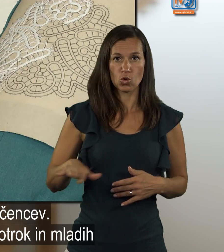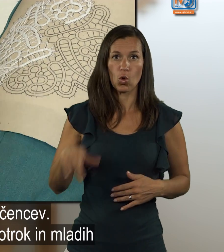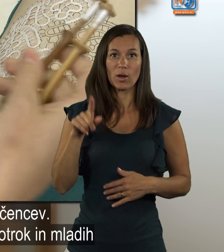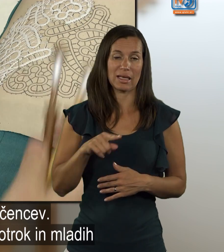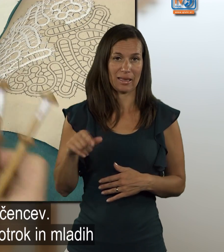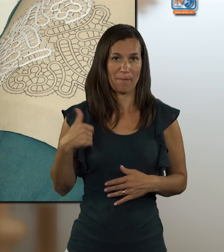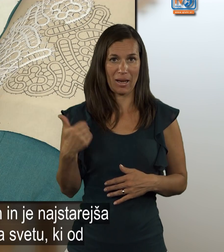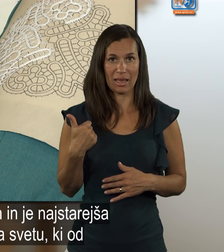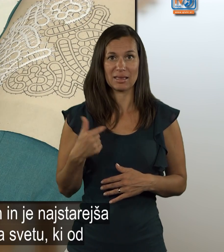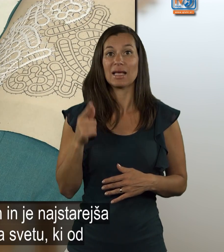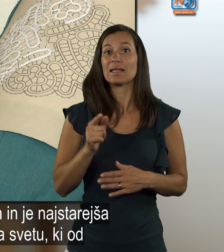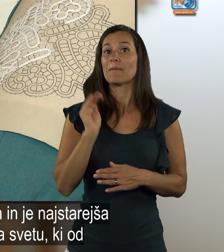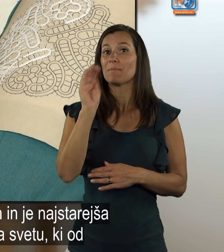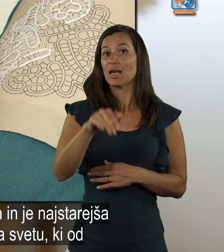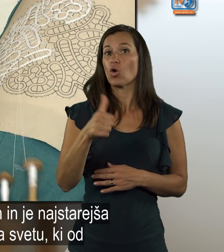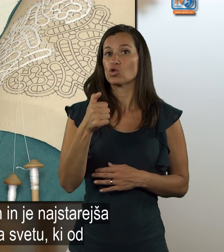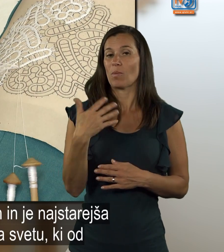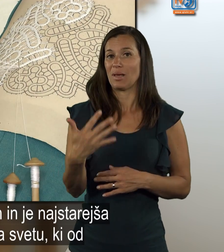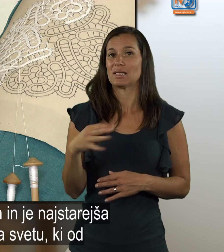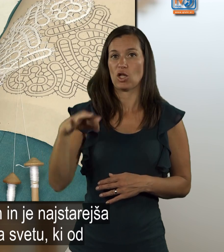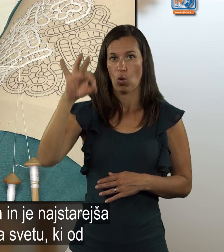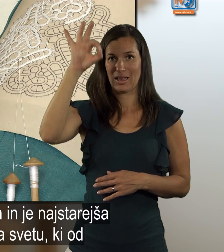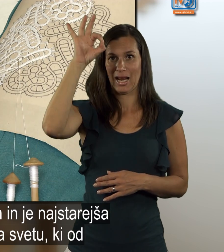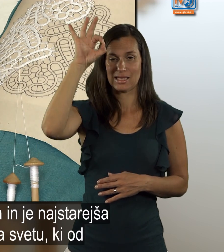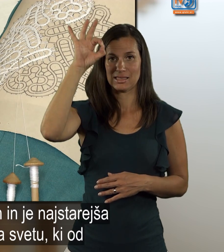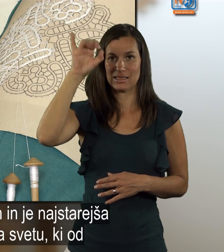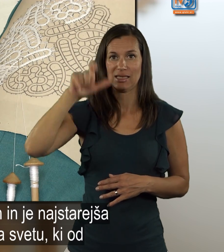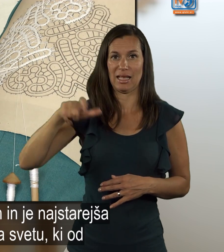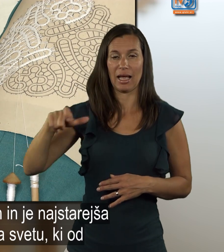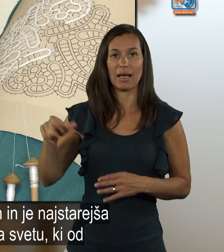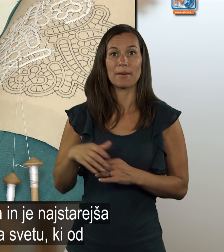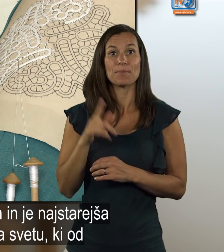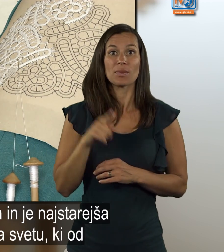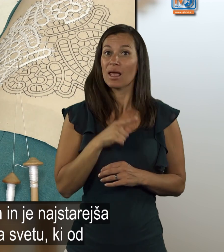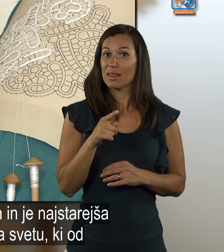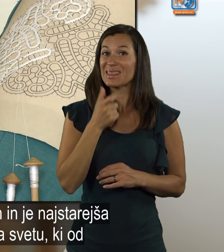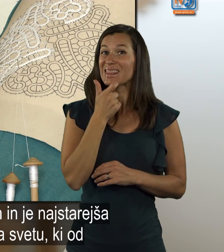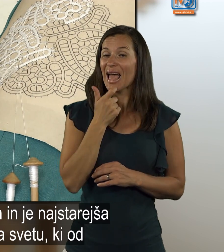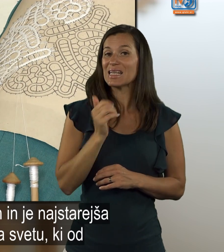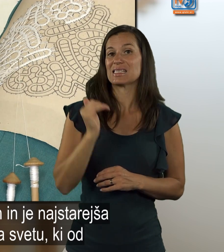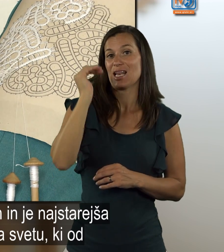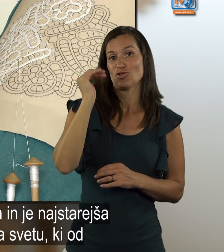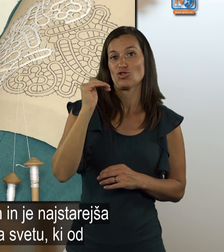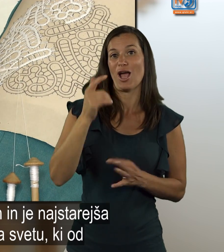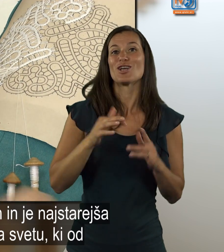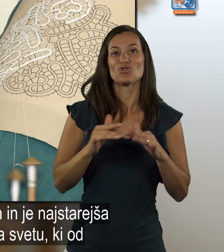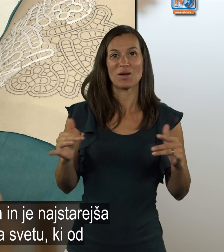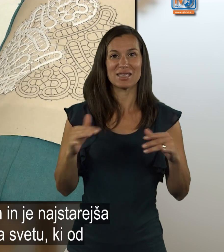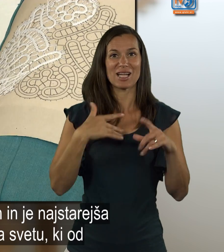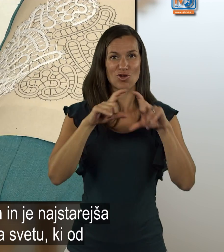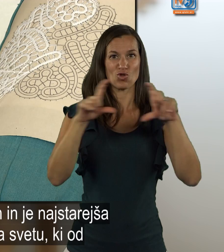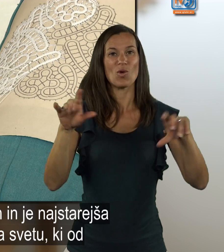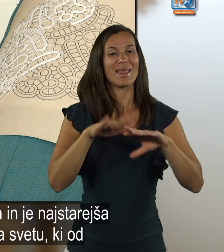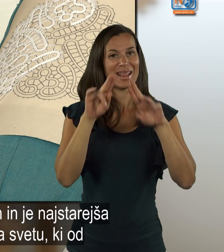460 otrok in mladih in preko 150 odraslih. In pa najstarejša čipkarska šola